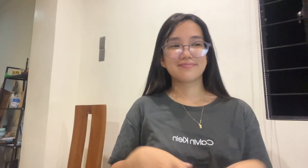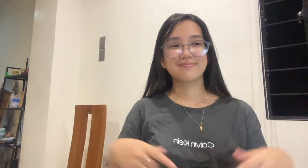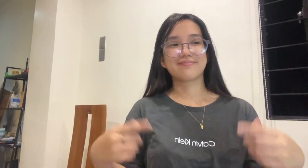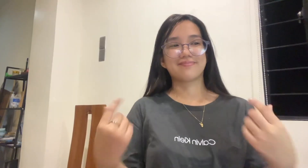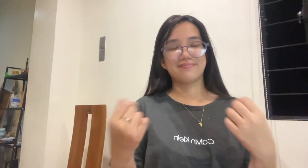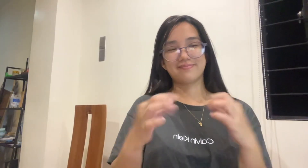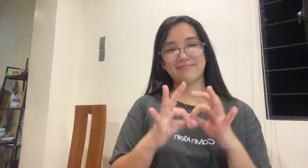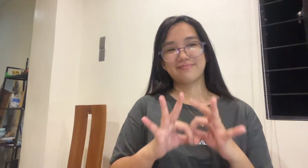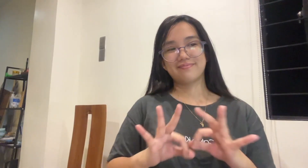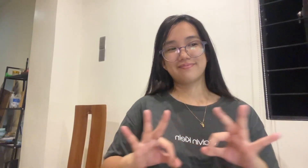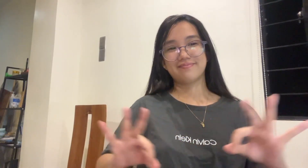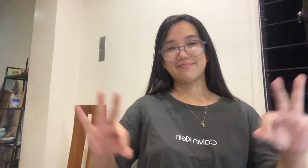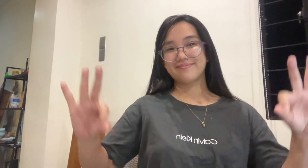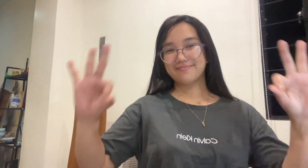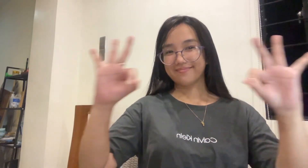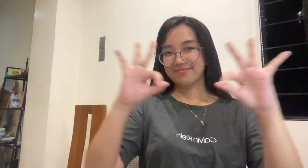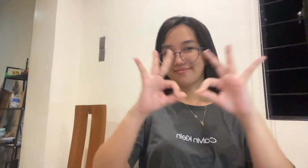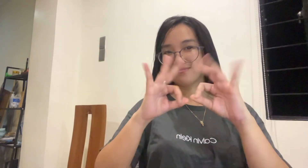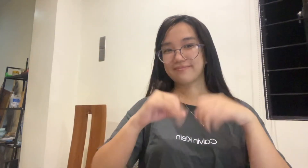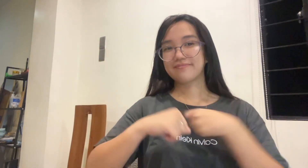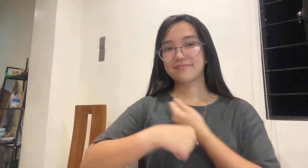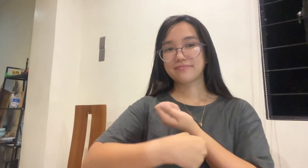nararapat lang ibahagi.